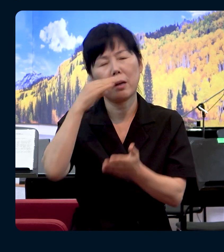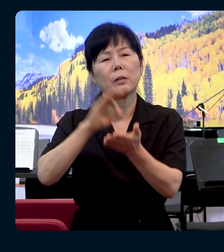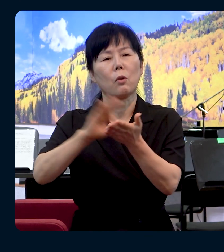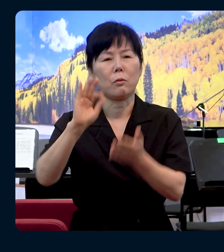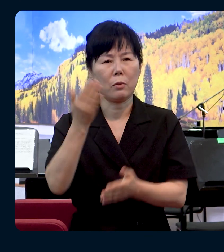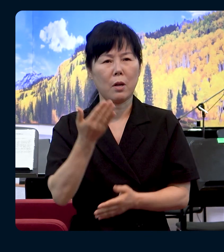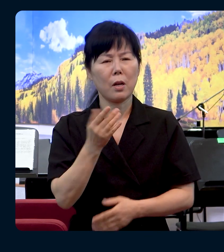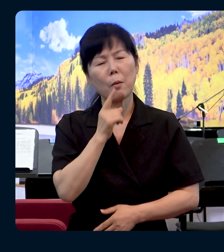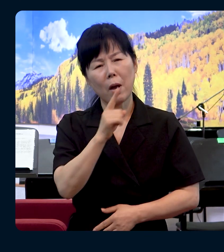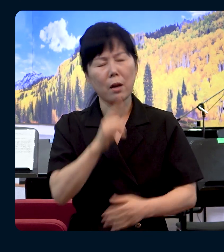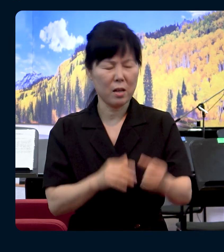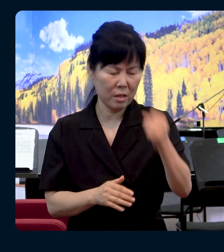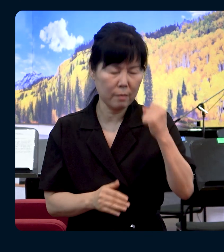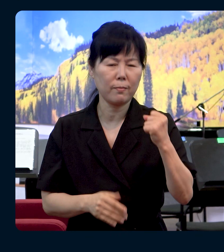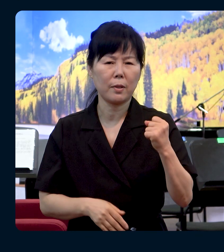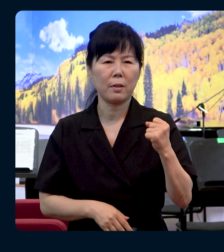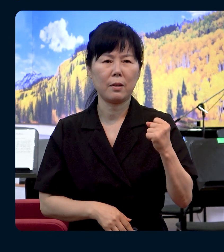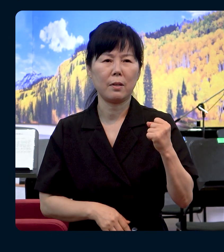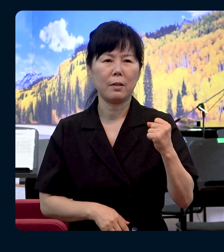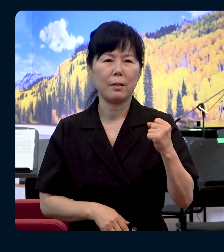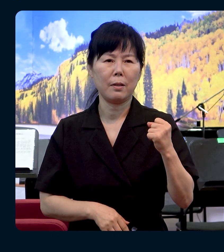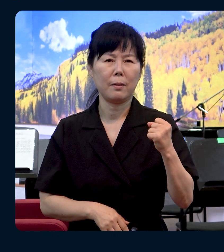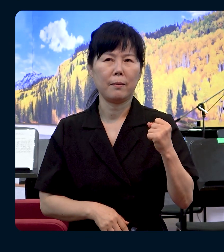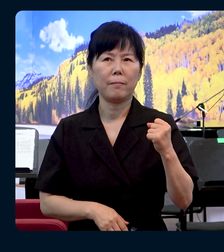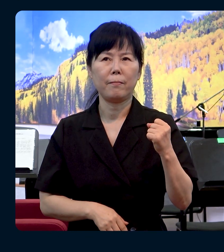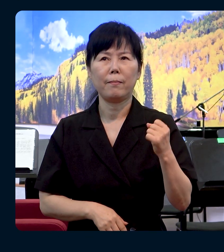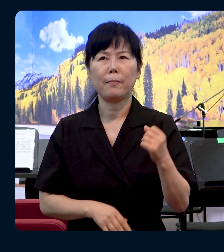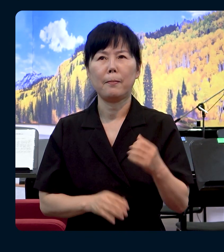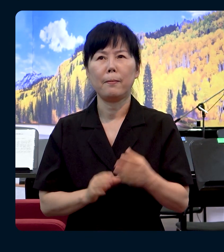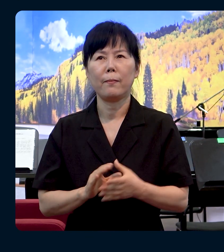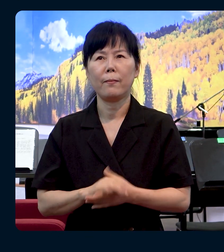미니스트리예요. 이게 바로 말이라는 거예요.